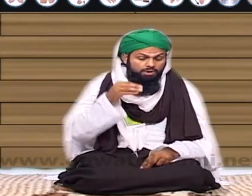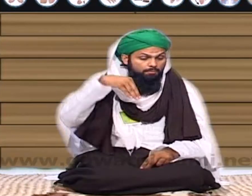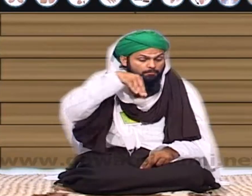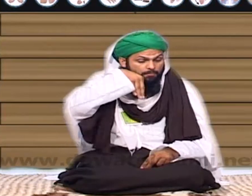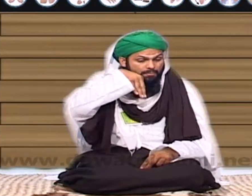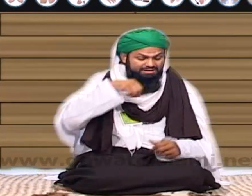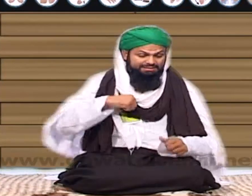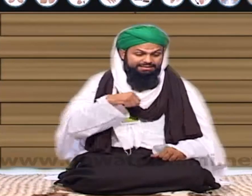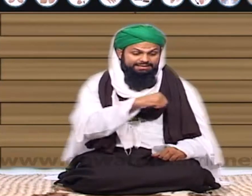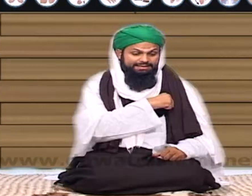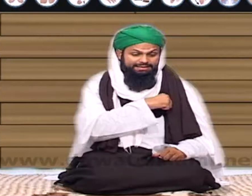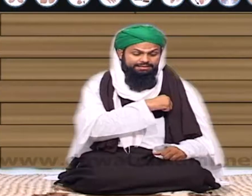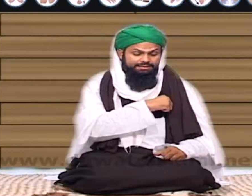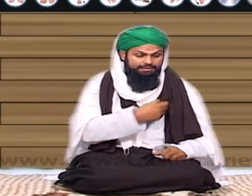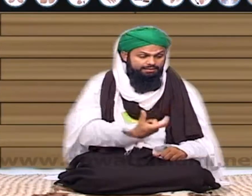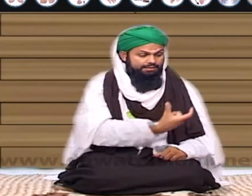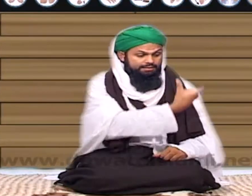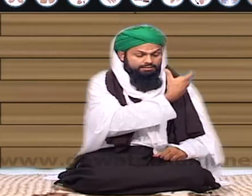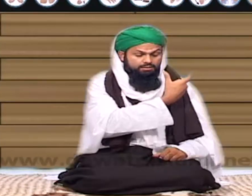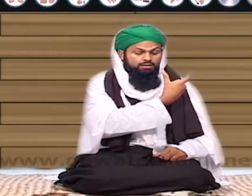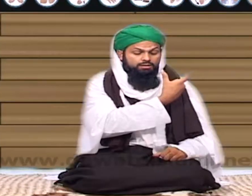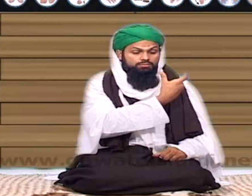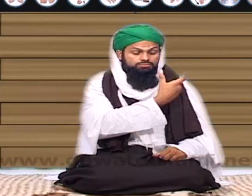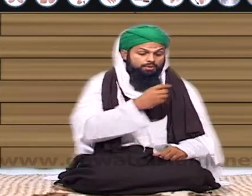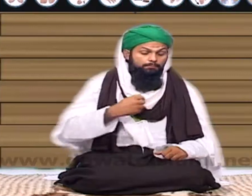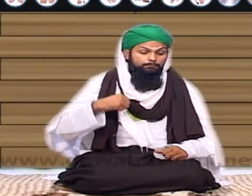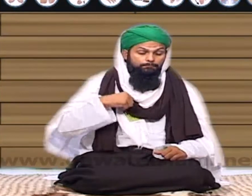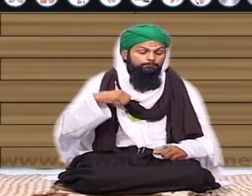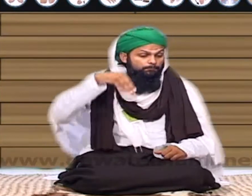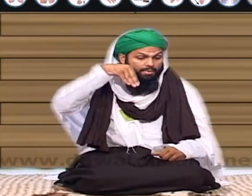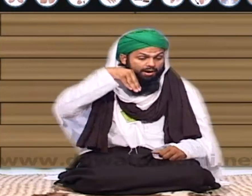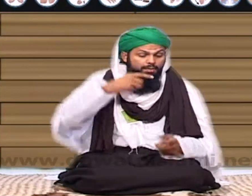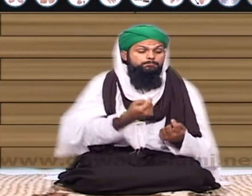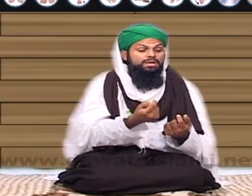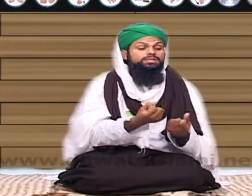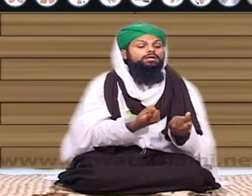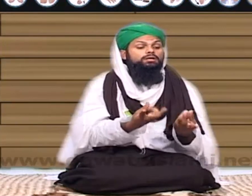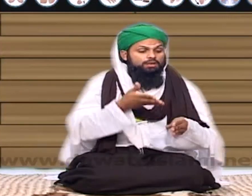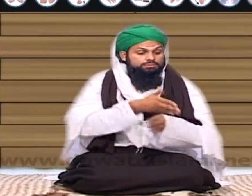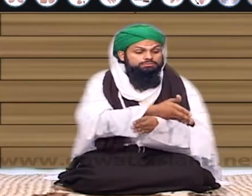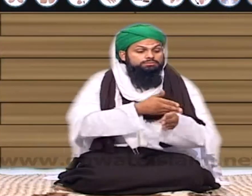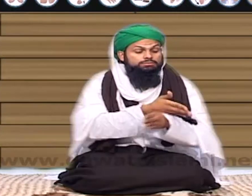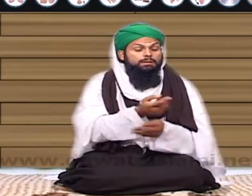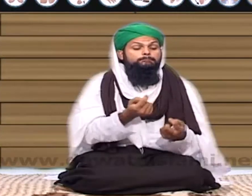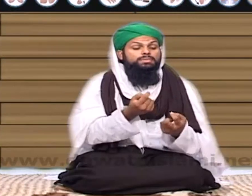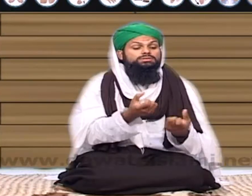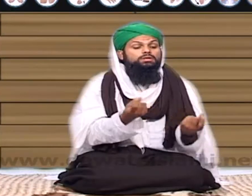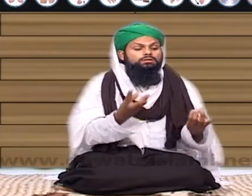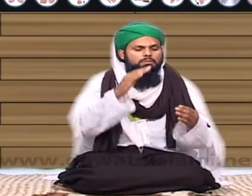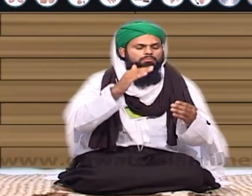نہیں ہے، تب بقرعید ہے، بقرعید آ گئی تو بکرے ذبح کرنے کی اجرت طے نہیں ہوتی، جیسا بکرا کوئی